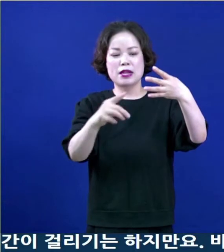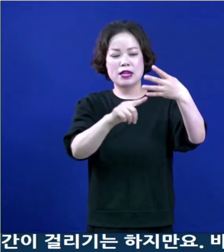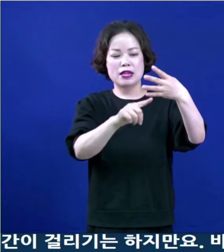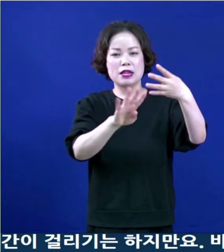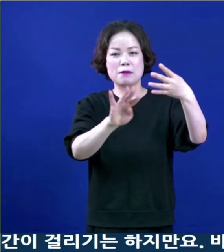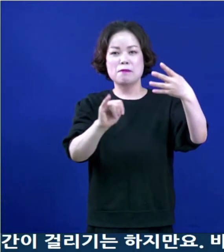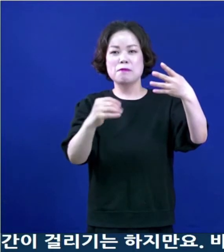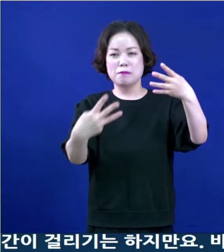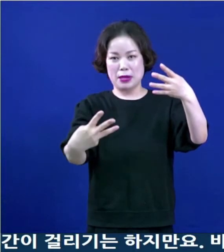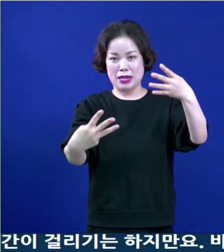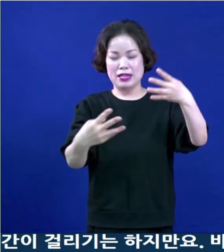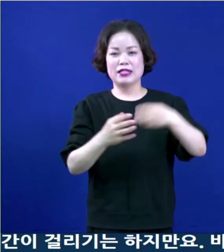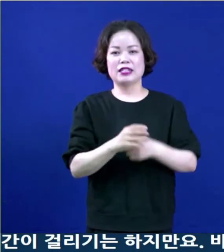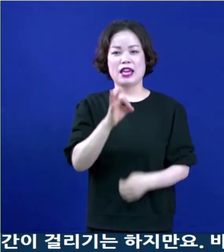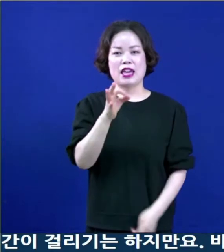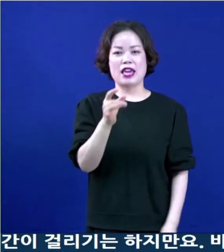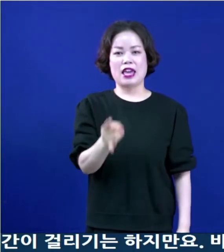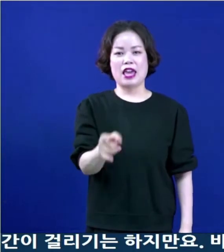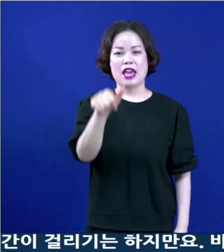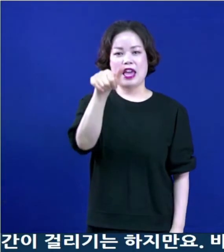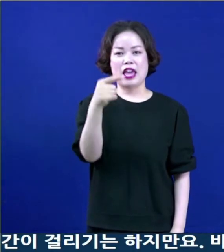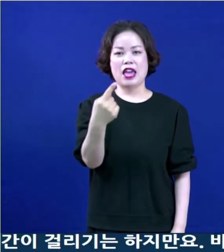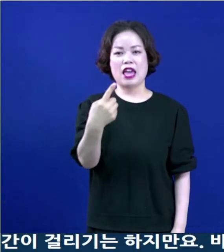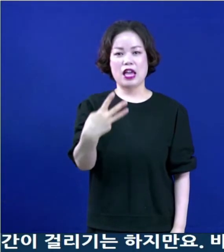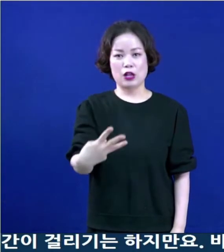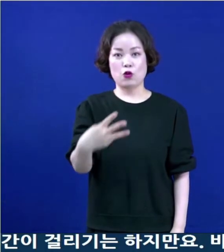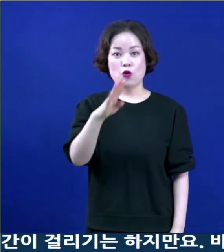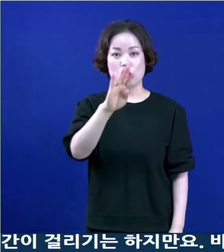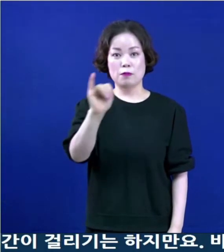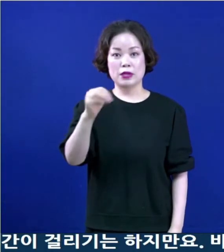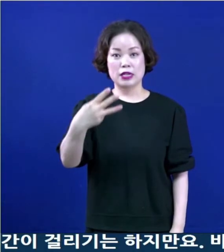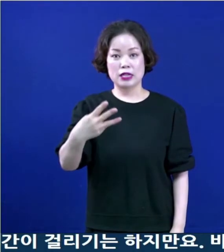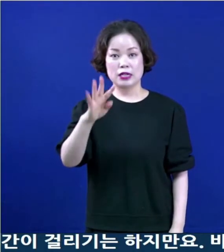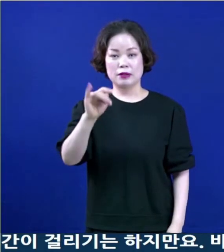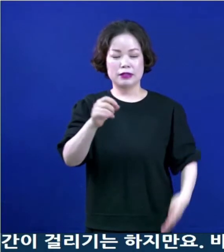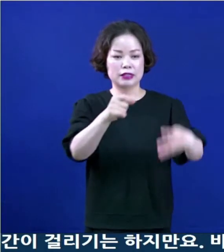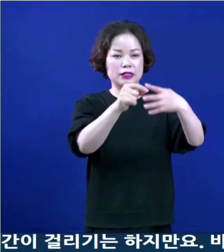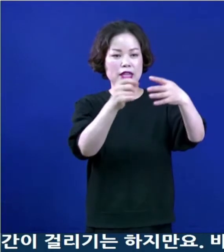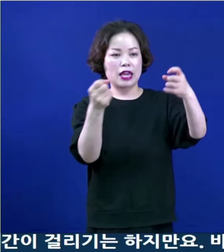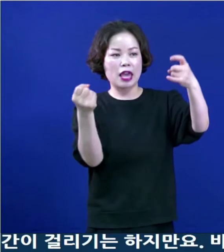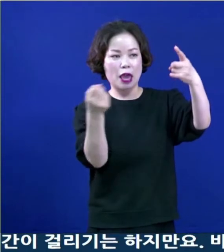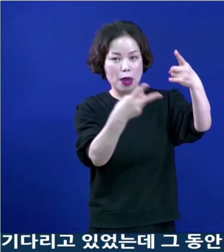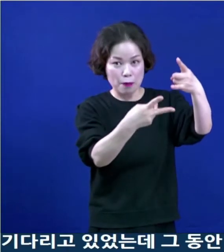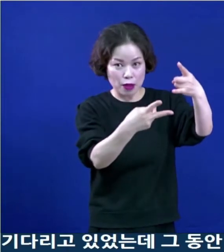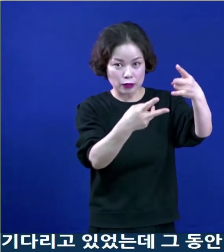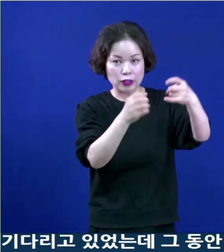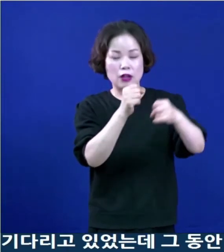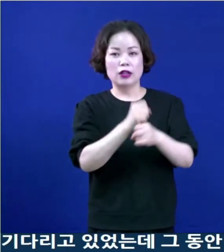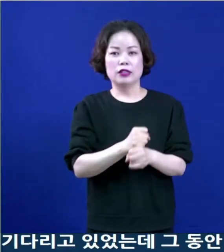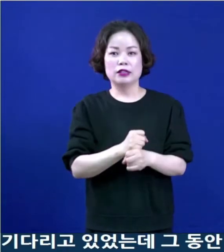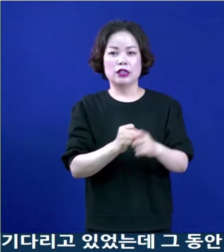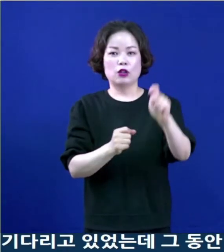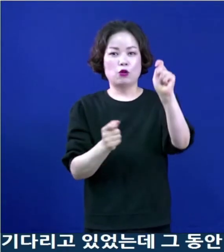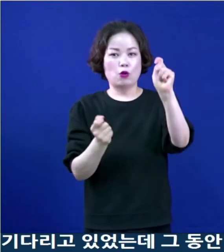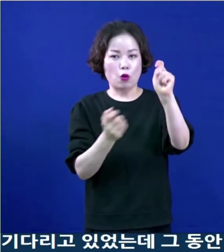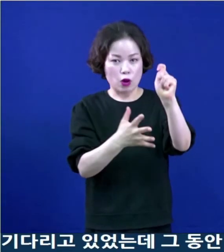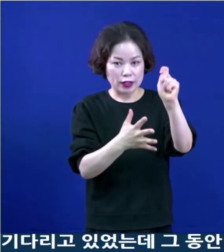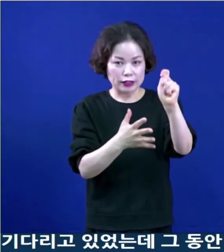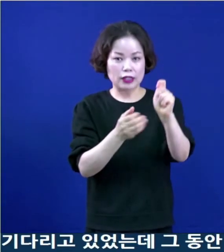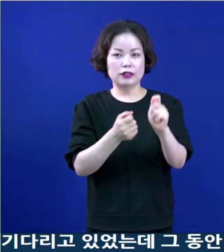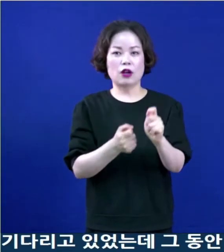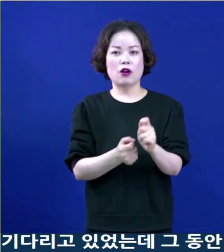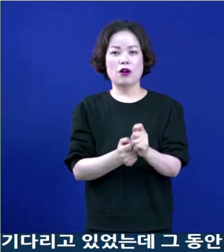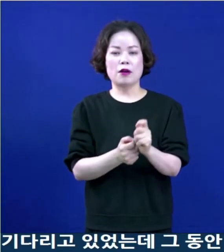그 운율이 재미있어서 외우기가 좋은데, 에베소서, 골로새서, 빌립보서, 빌레몬서, 이